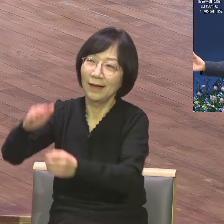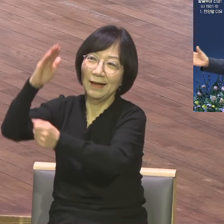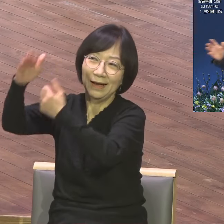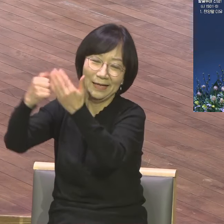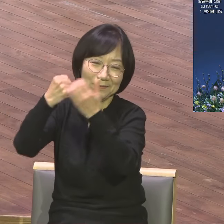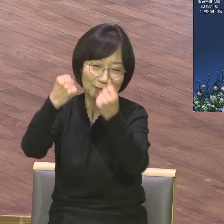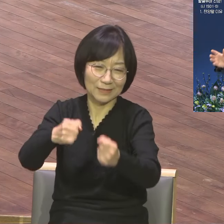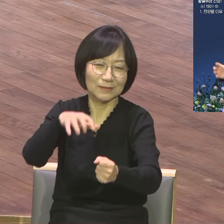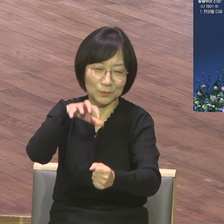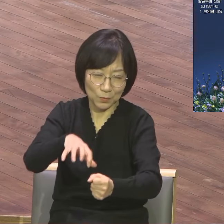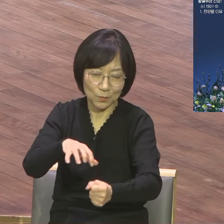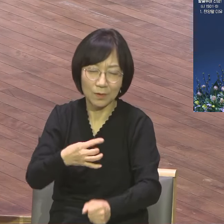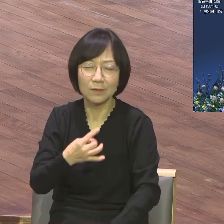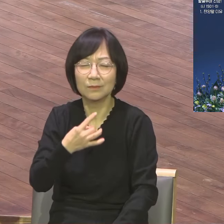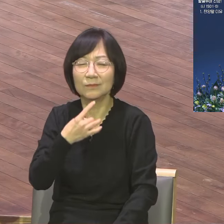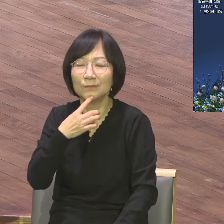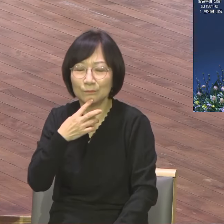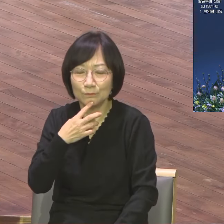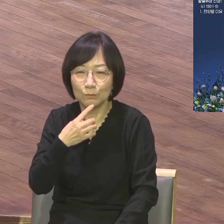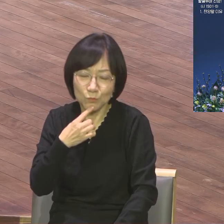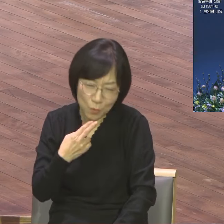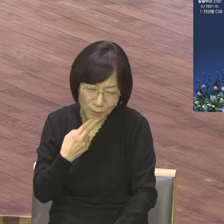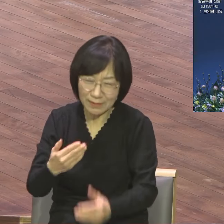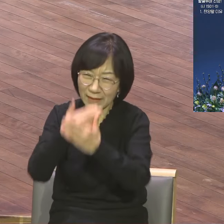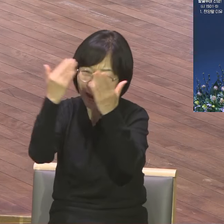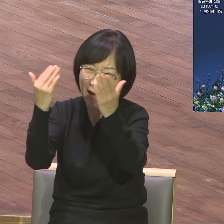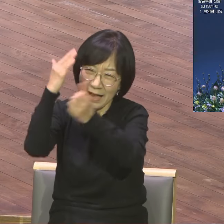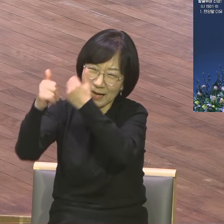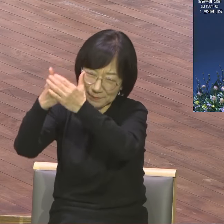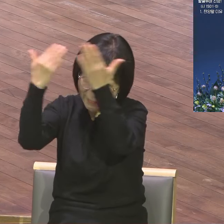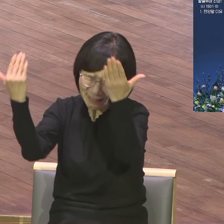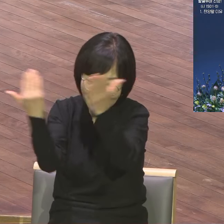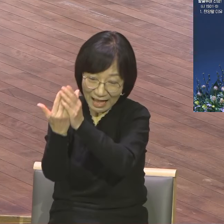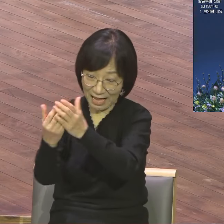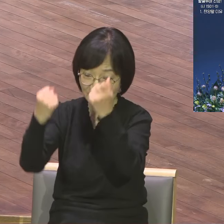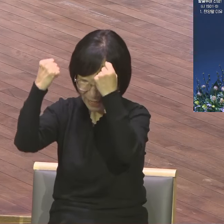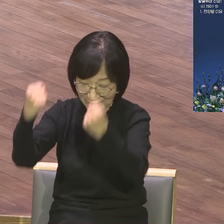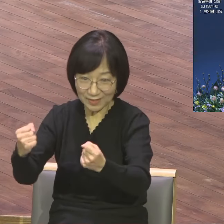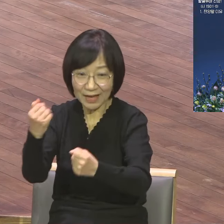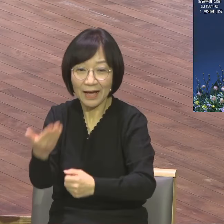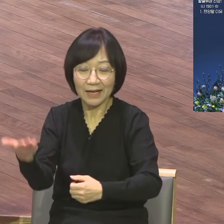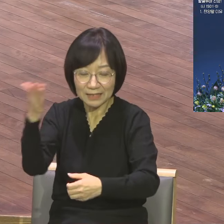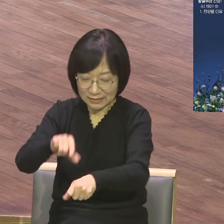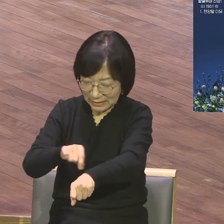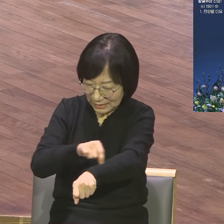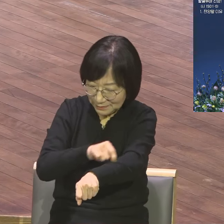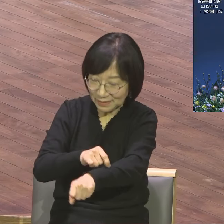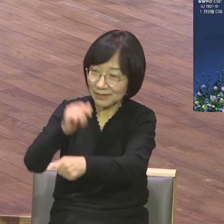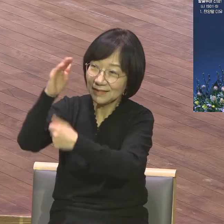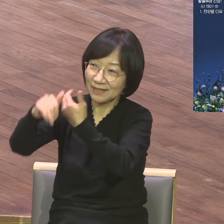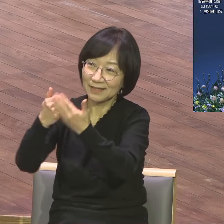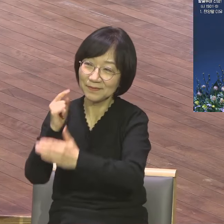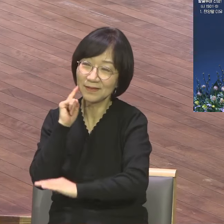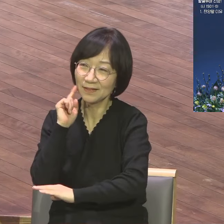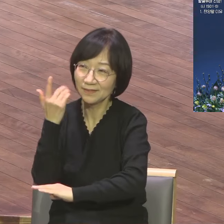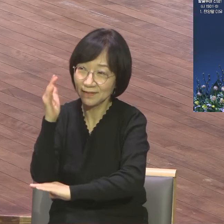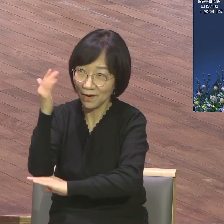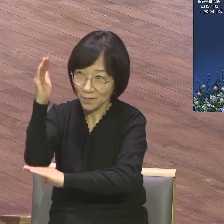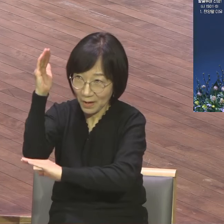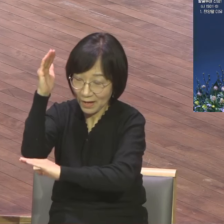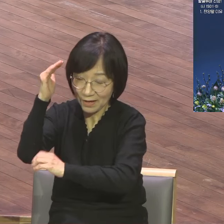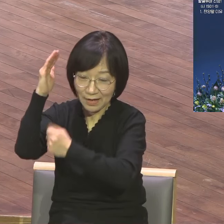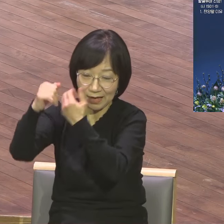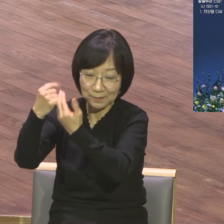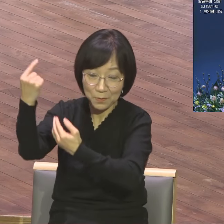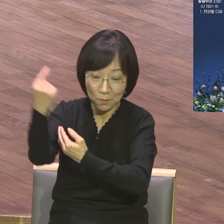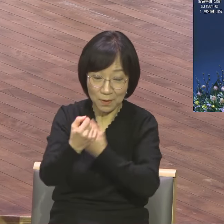무소부지하지 안 계신 곳이 없습니다. 그런데 특별히 하나님의 영광과 이 임재를